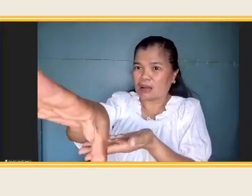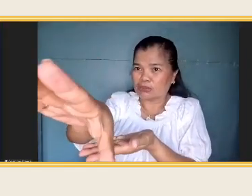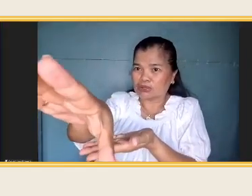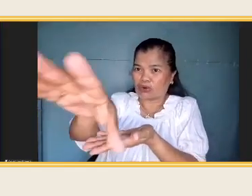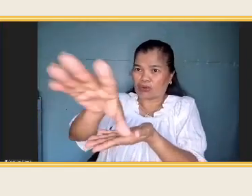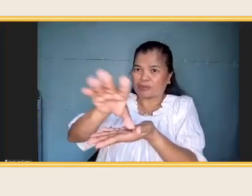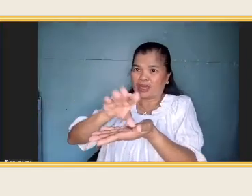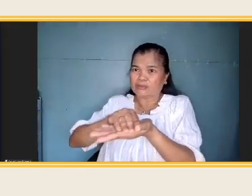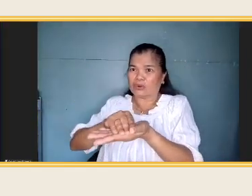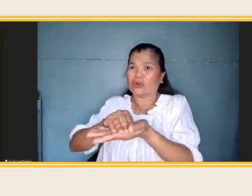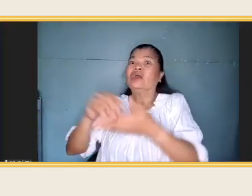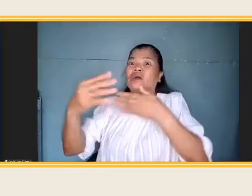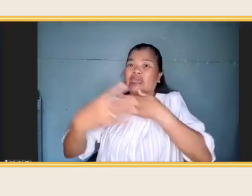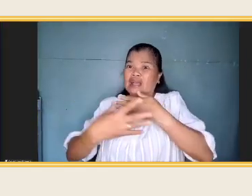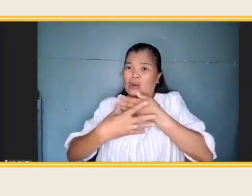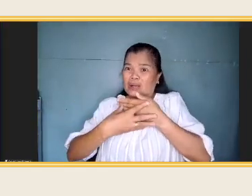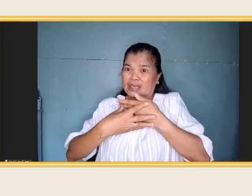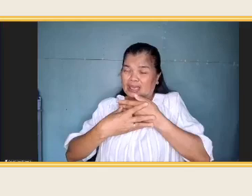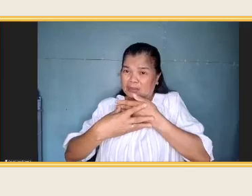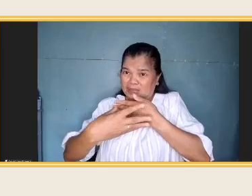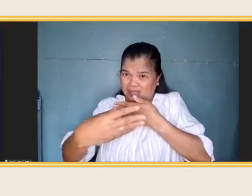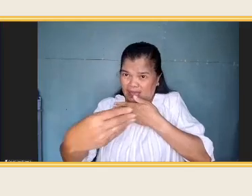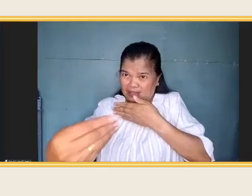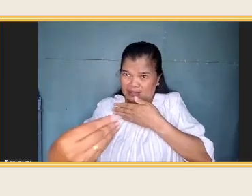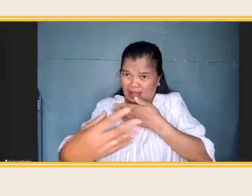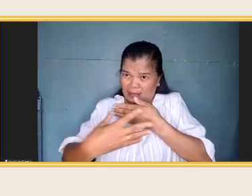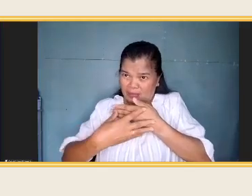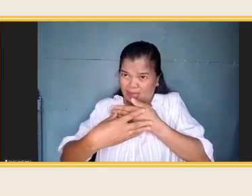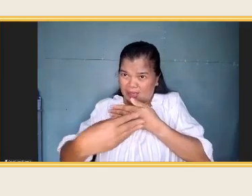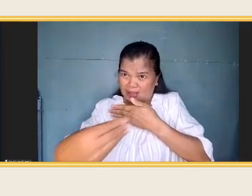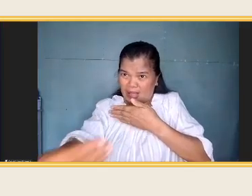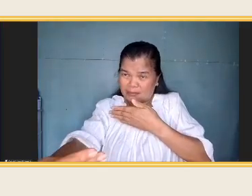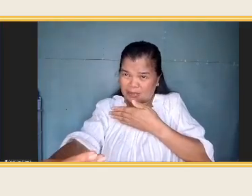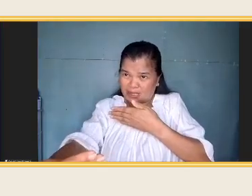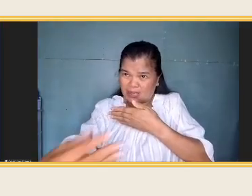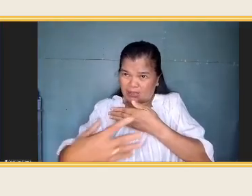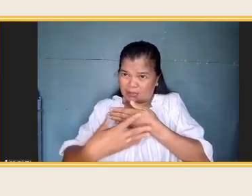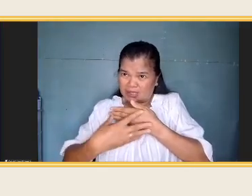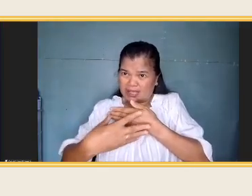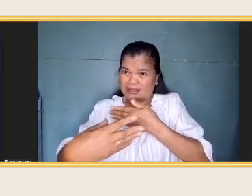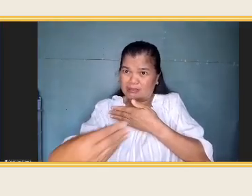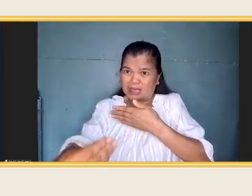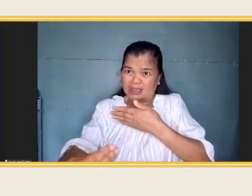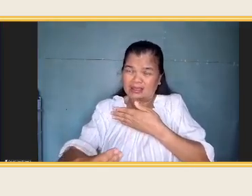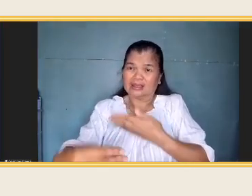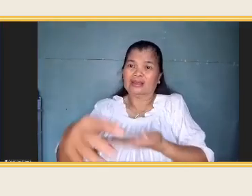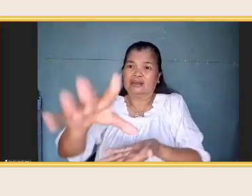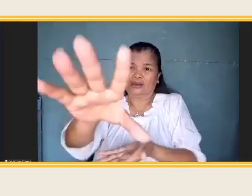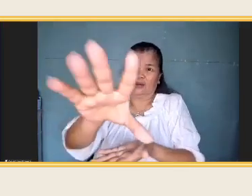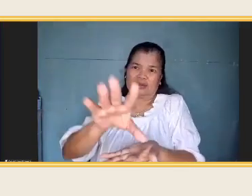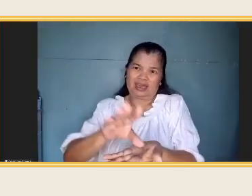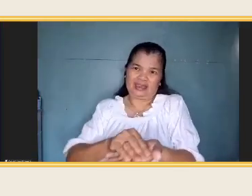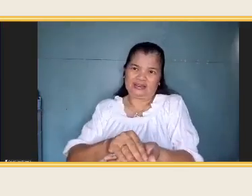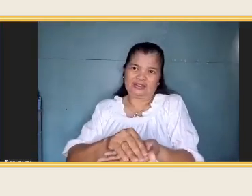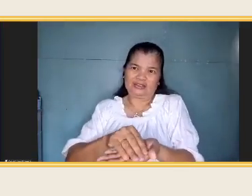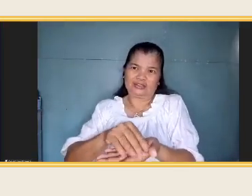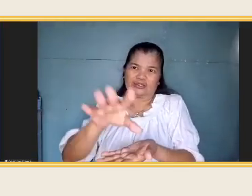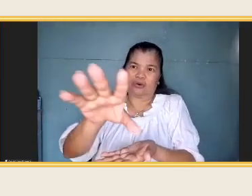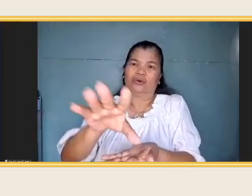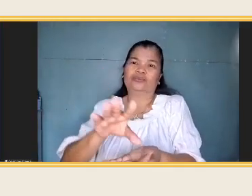sa blackboard ko, kopyahin mo, ikaw ang i-imitate, copy me or imitate me.